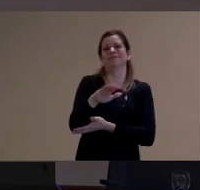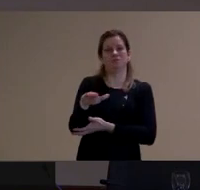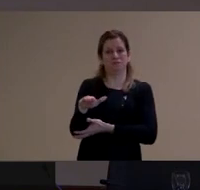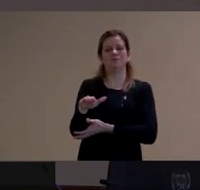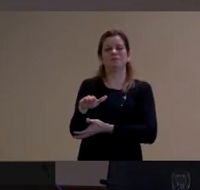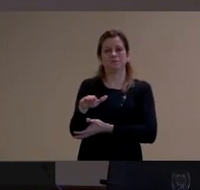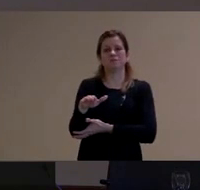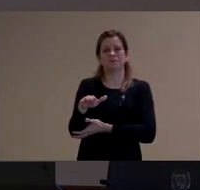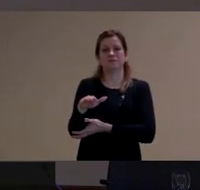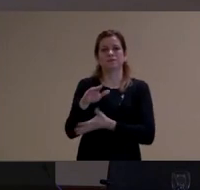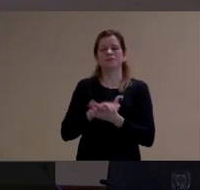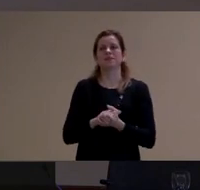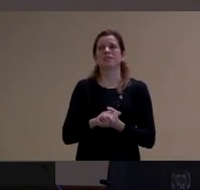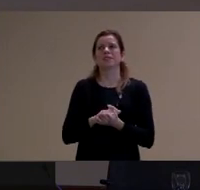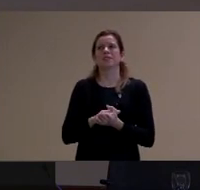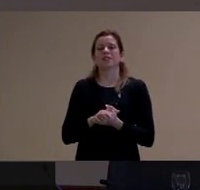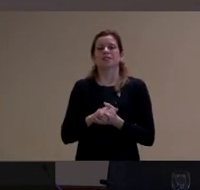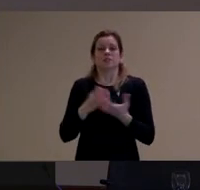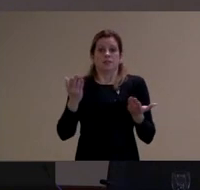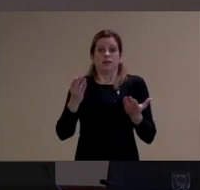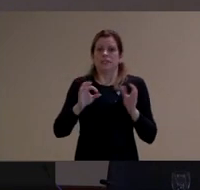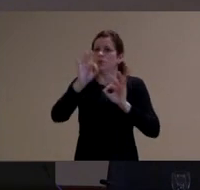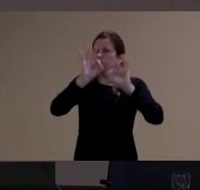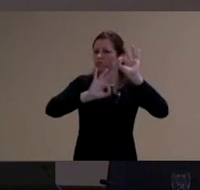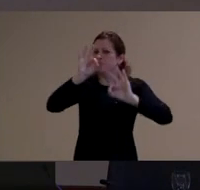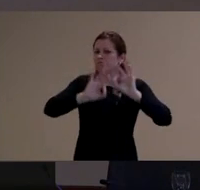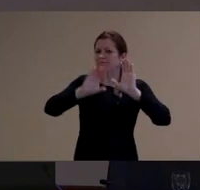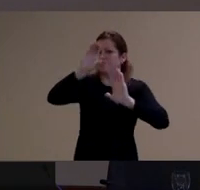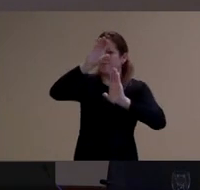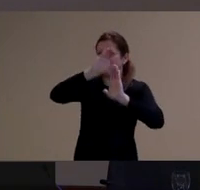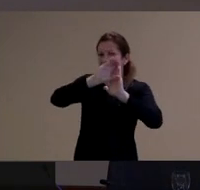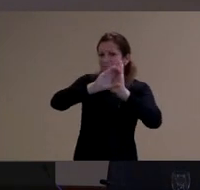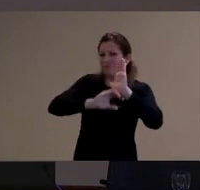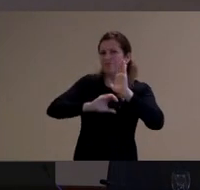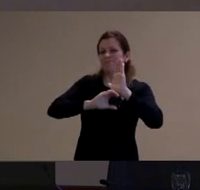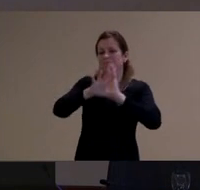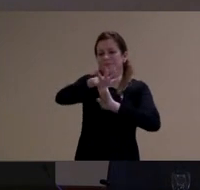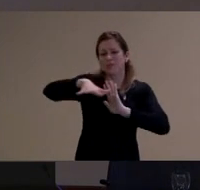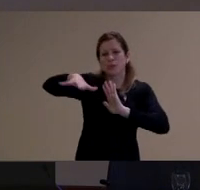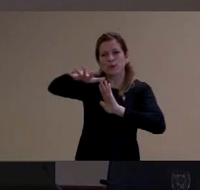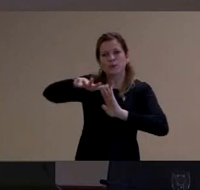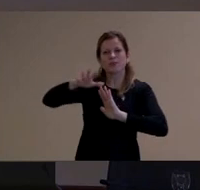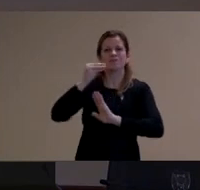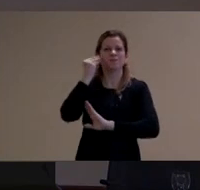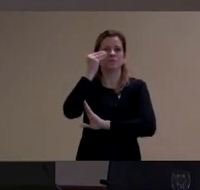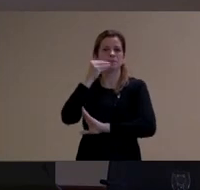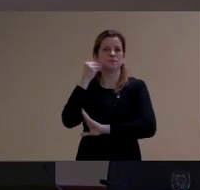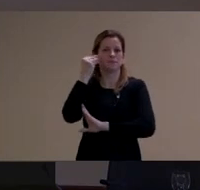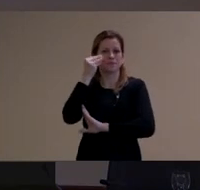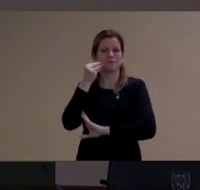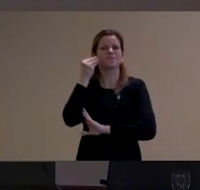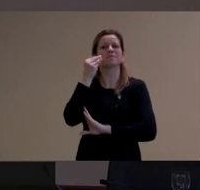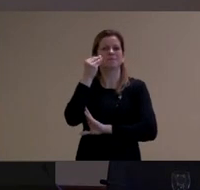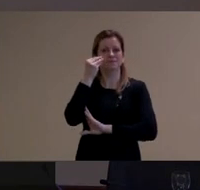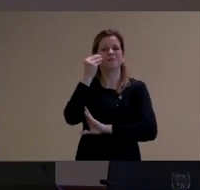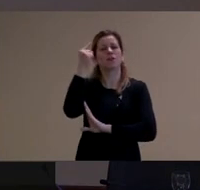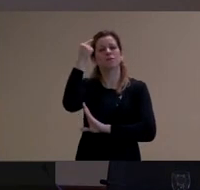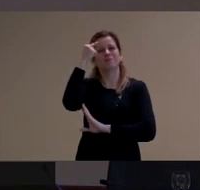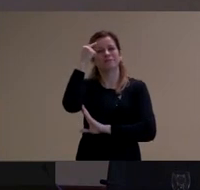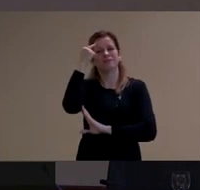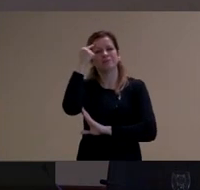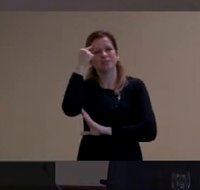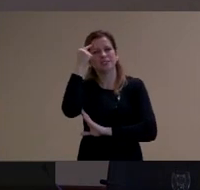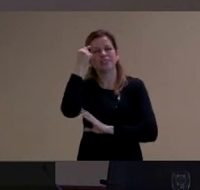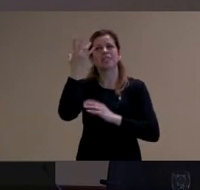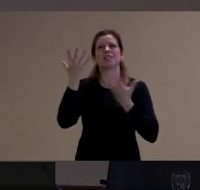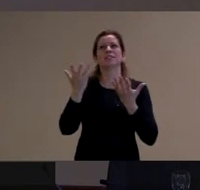em nossa análise a própria organização curricular dos Campos de experiência como naquele desenho né que são pensados de